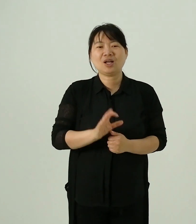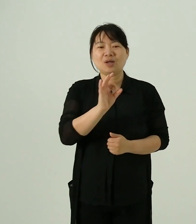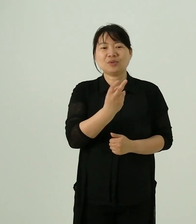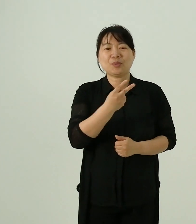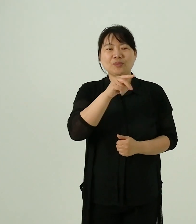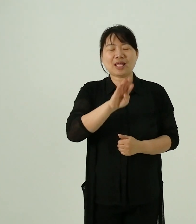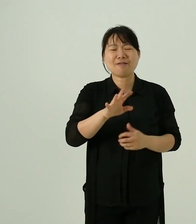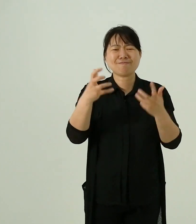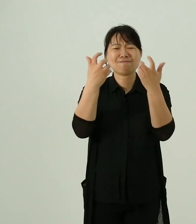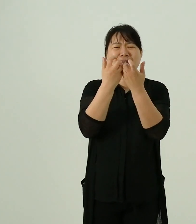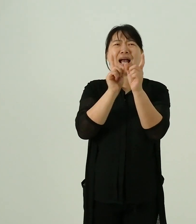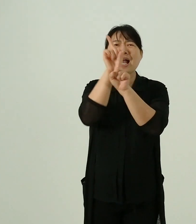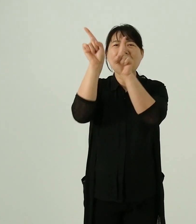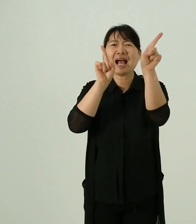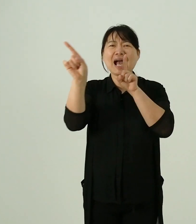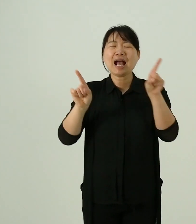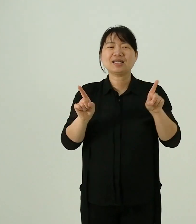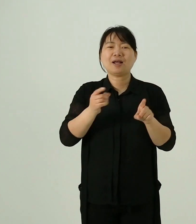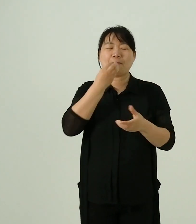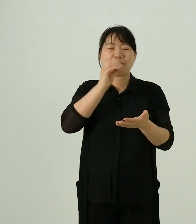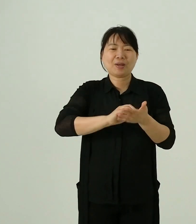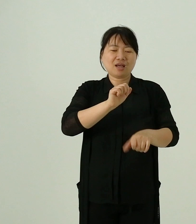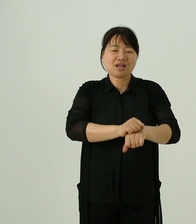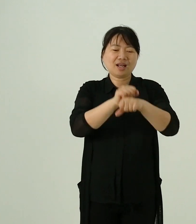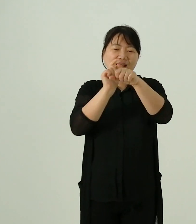가지라 담장을 넘었도다.